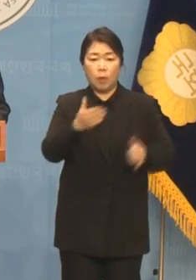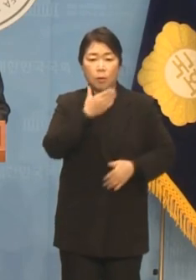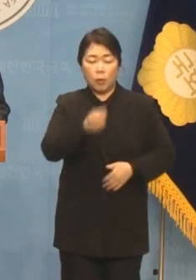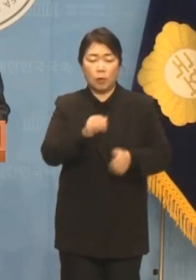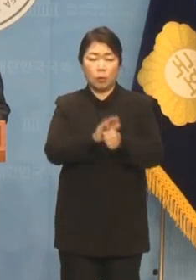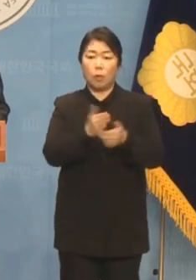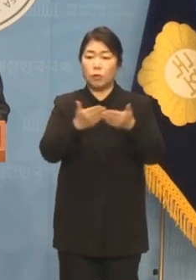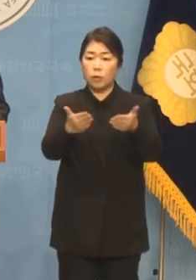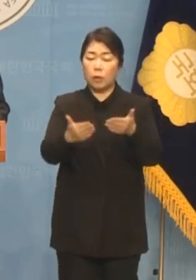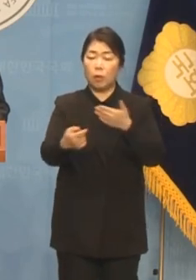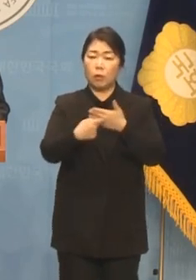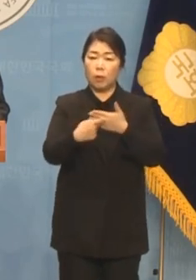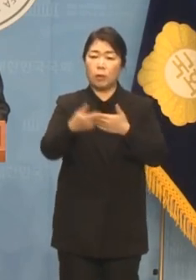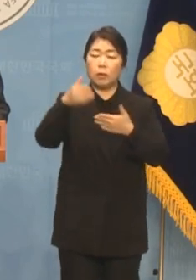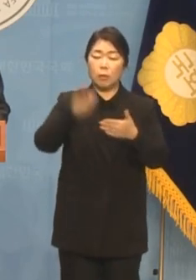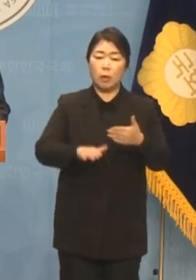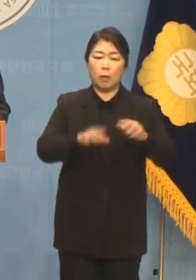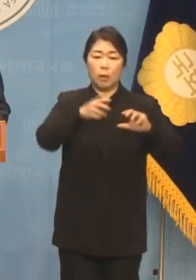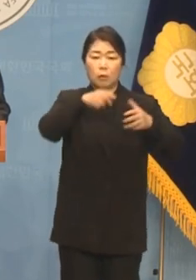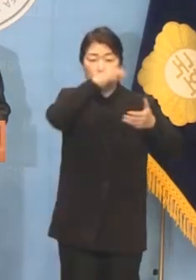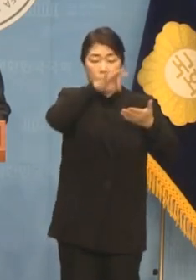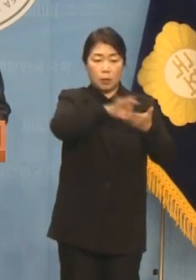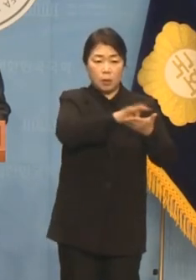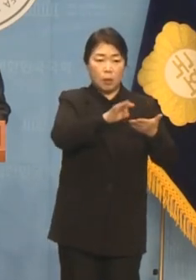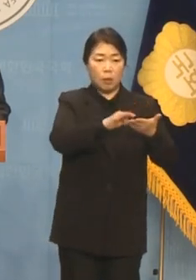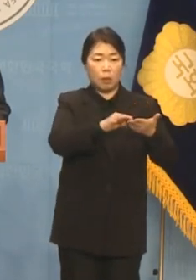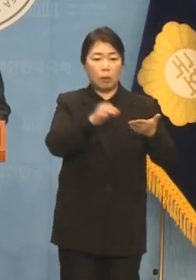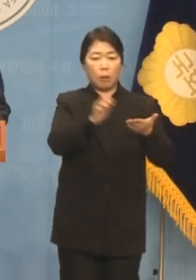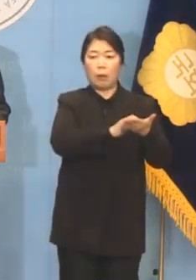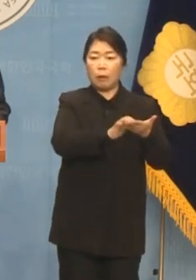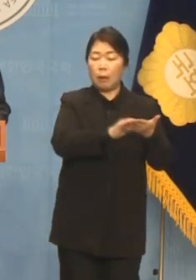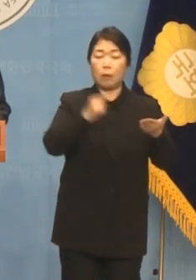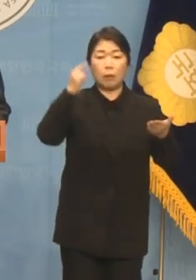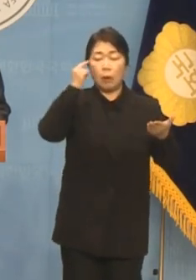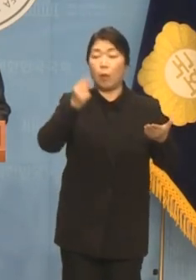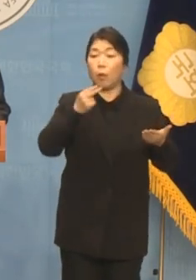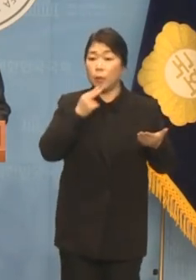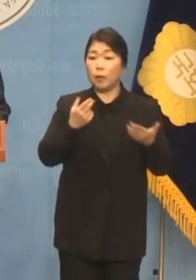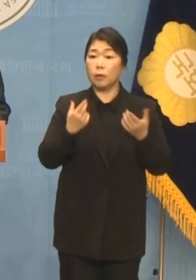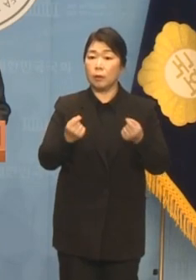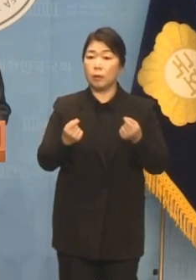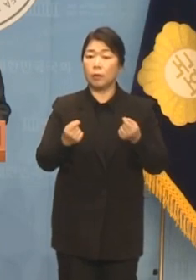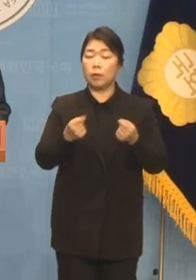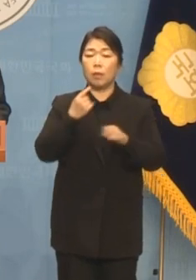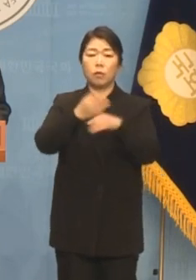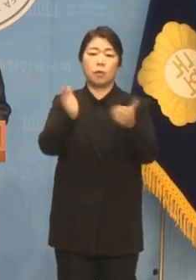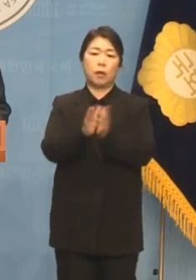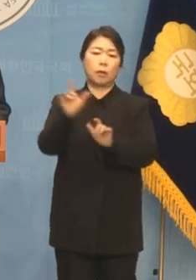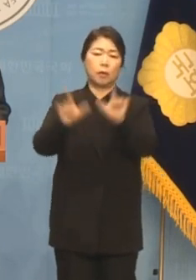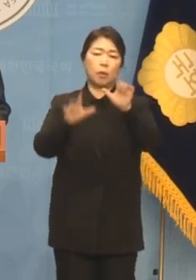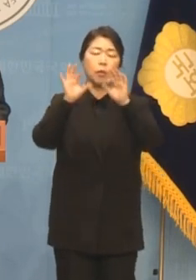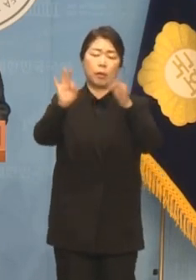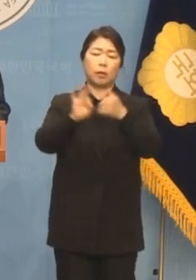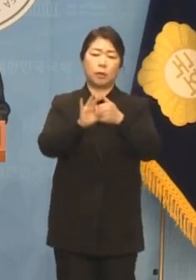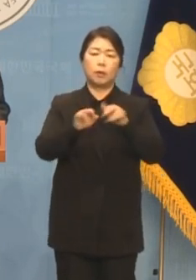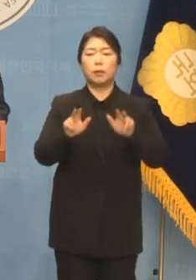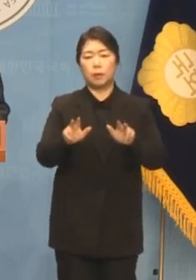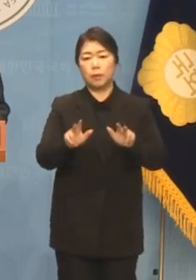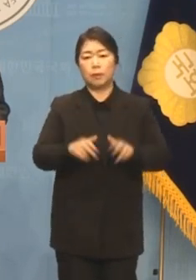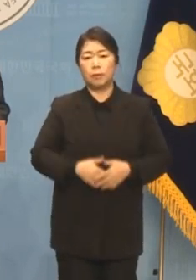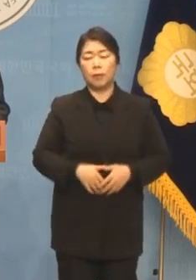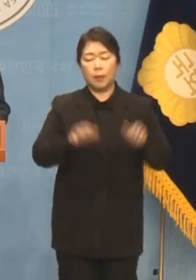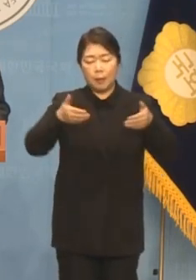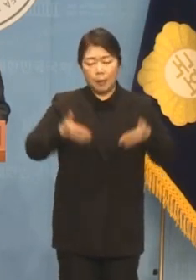국가 재정을 고려한 국정 철학은 안중에도 없는 민주당의 형태는 가뜩이나